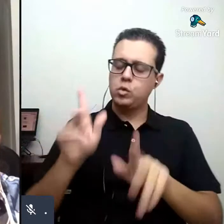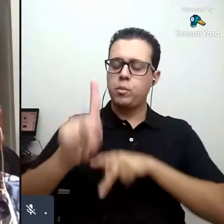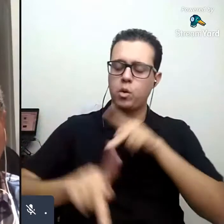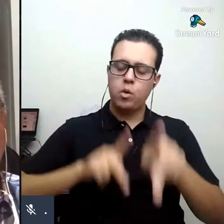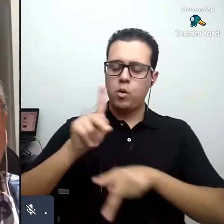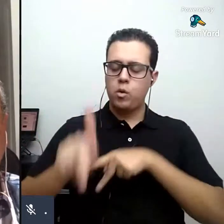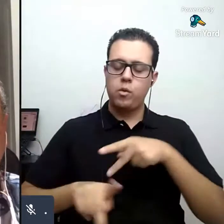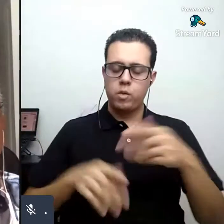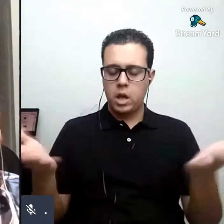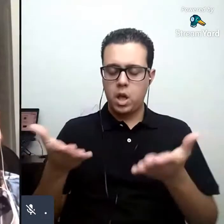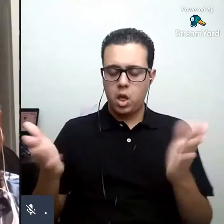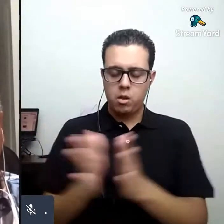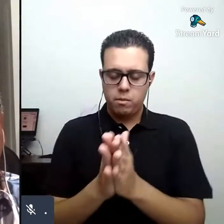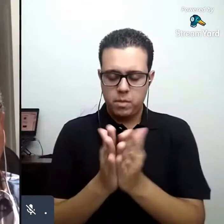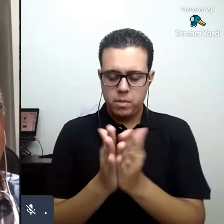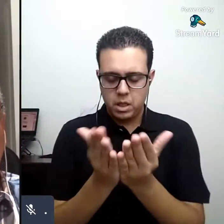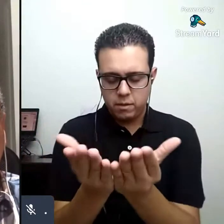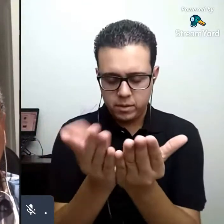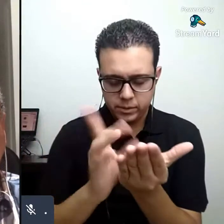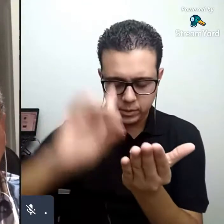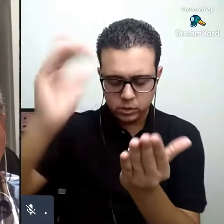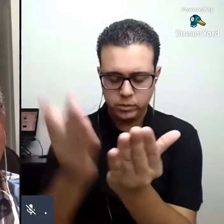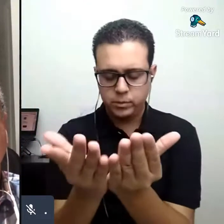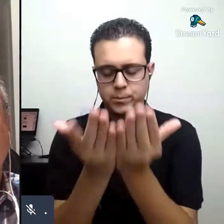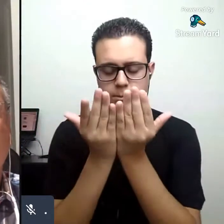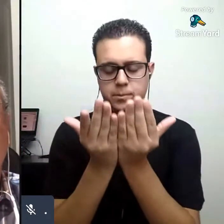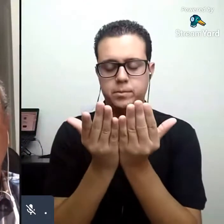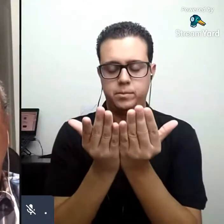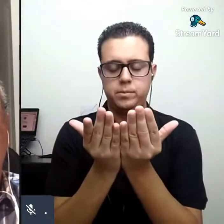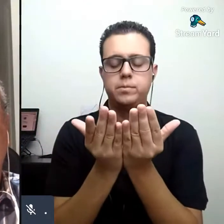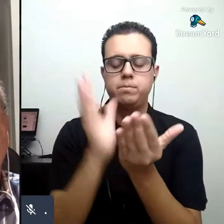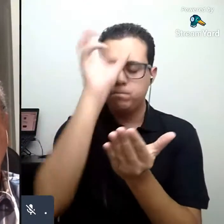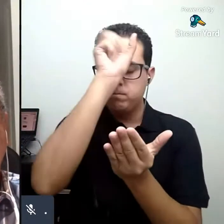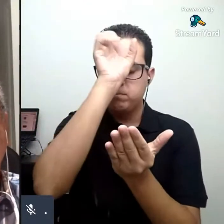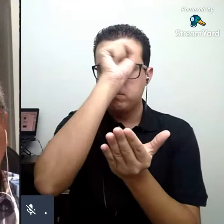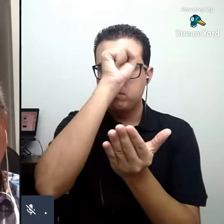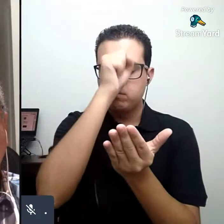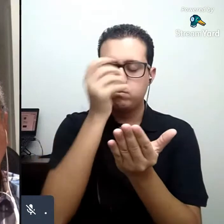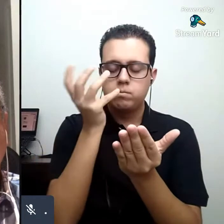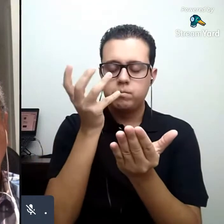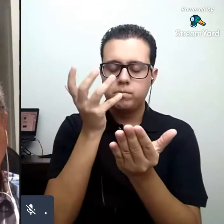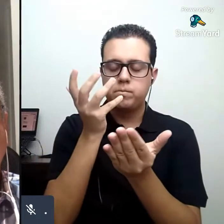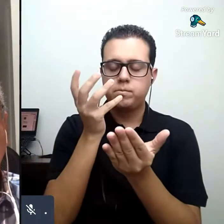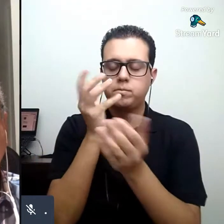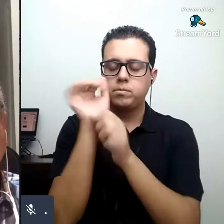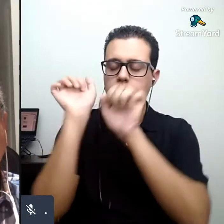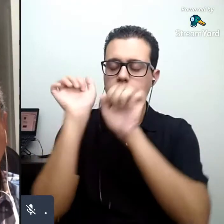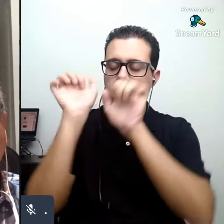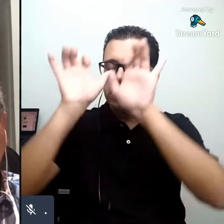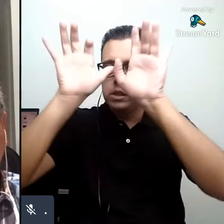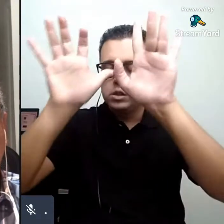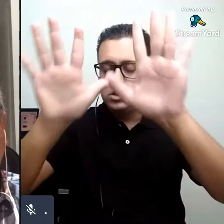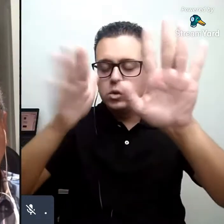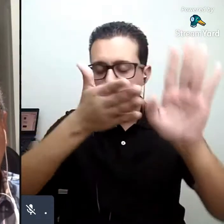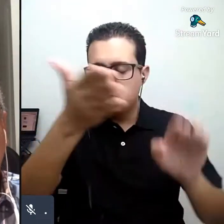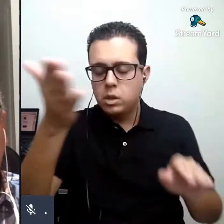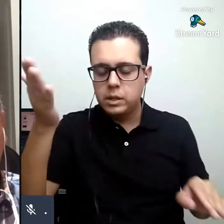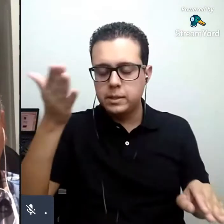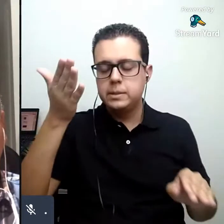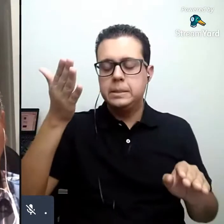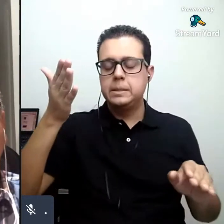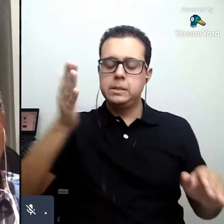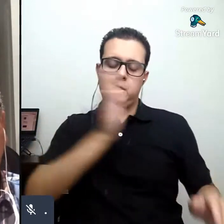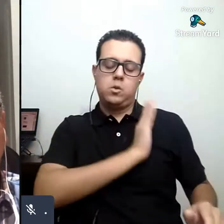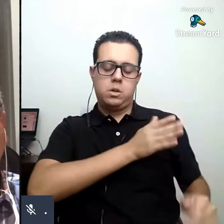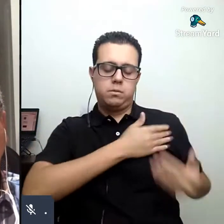palavra, para aprender um pouco mais. Abra as nossas mentes, corações, para que a sua